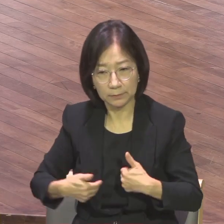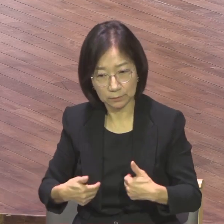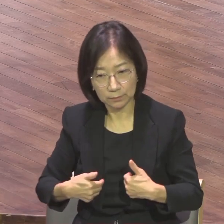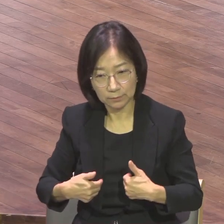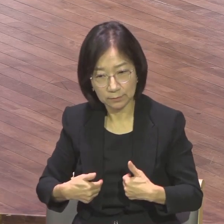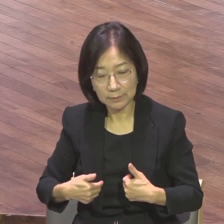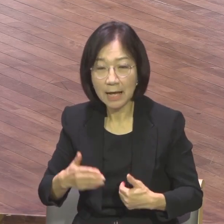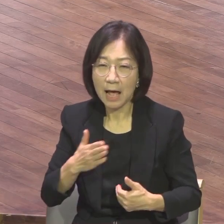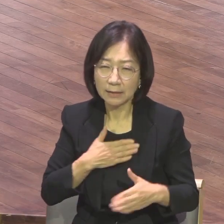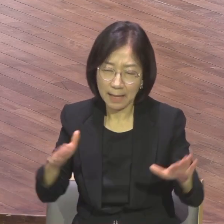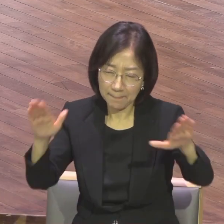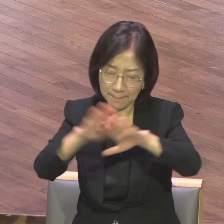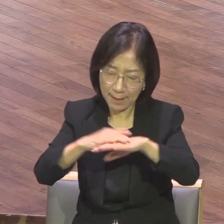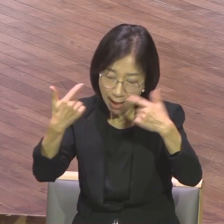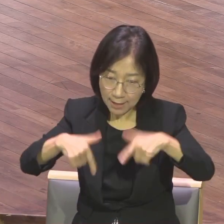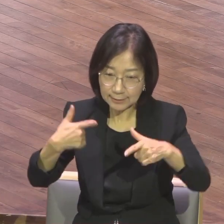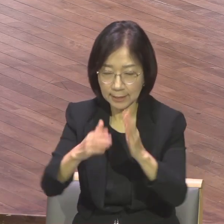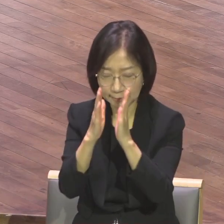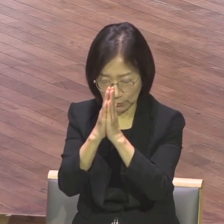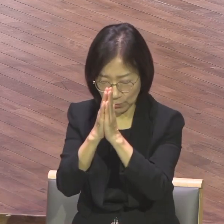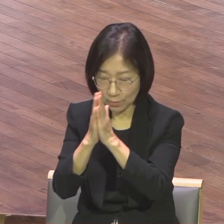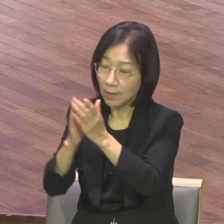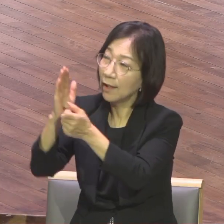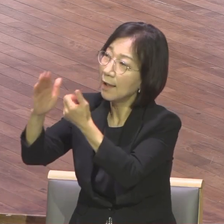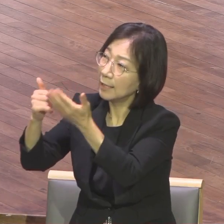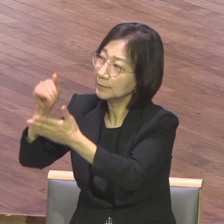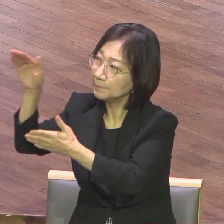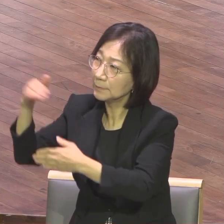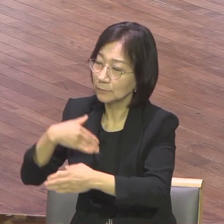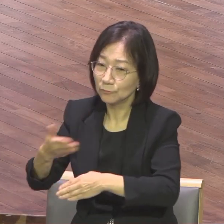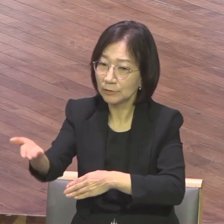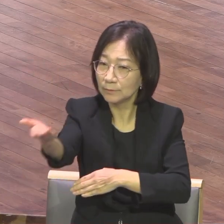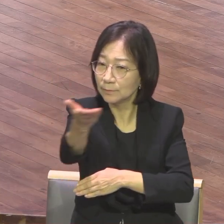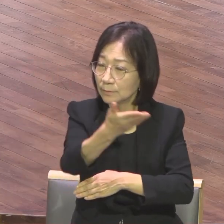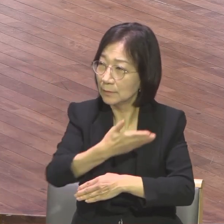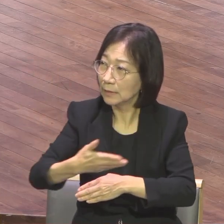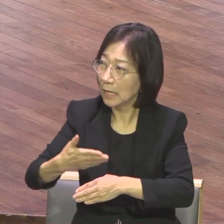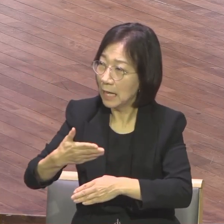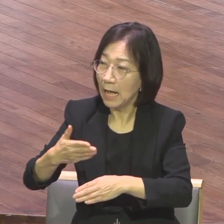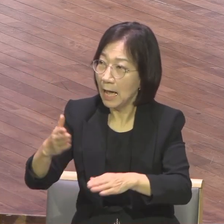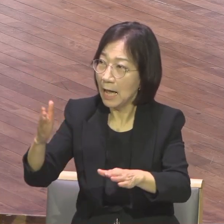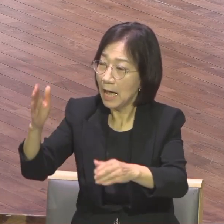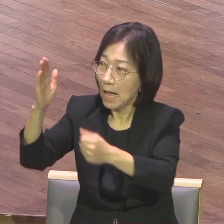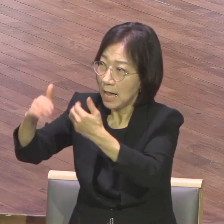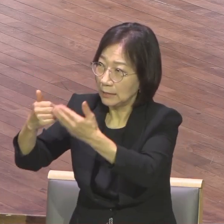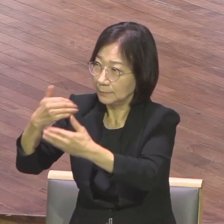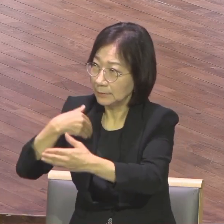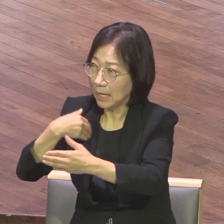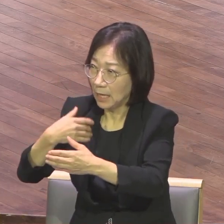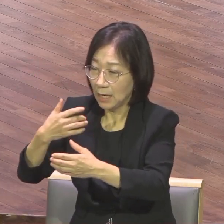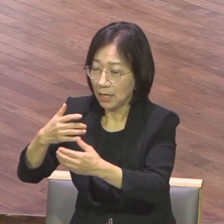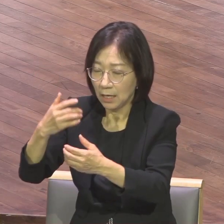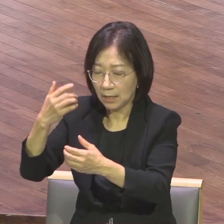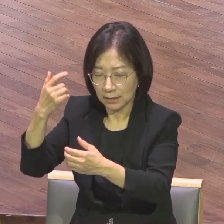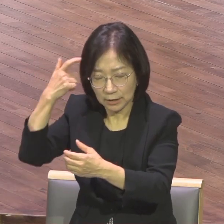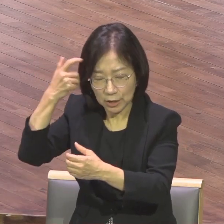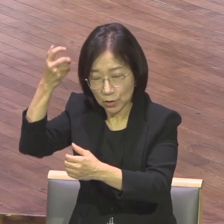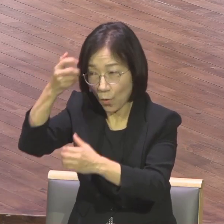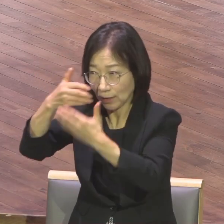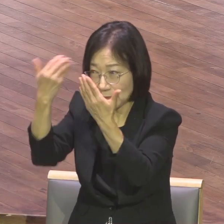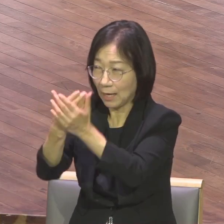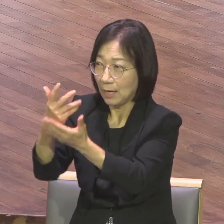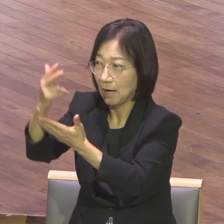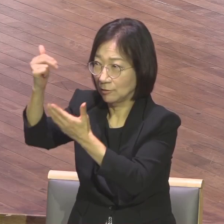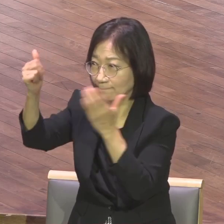밤마다 주여 이 밤에 이 영혼 주님께 맡깁니다. 그러고 잠답니다. 자다가 형님도 돌아가셨으니까.